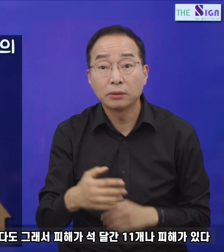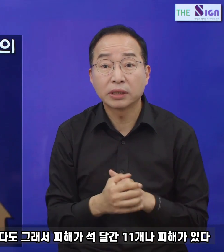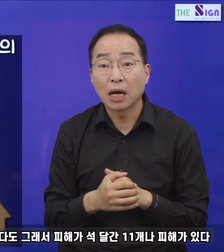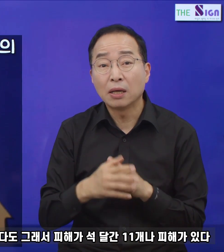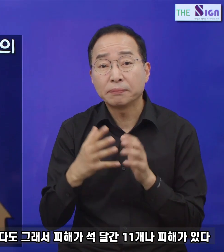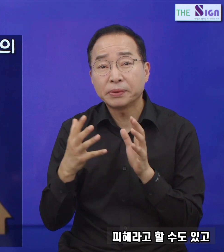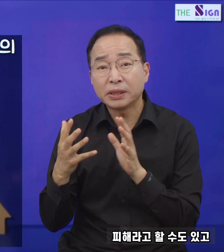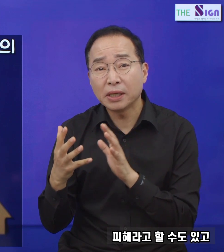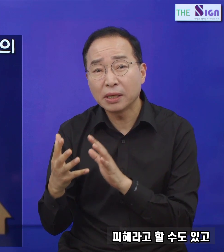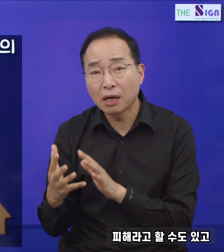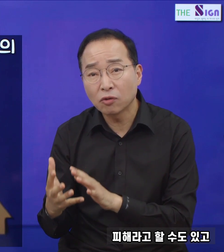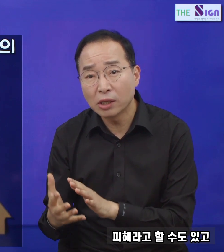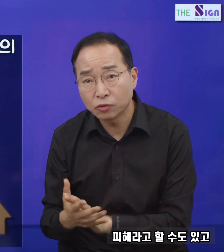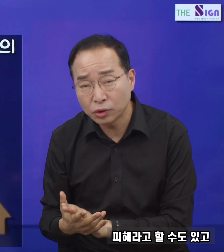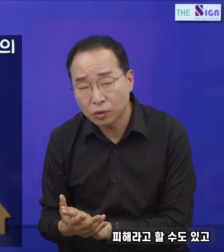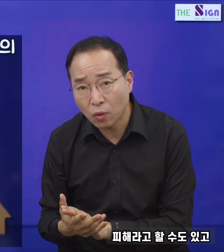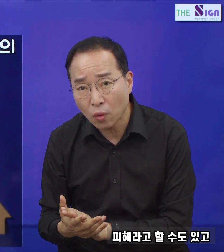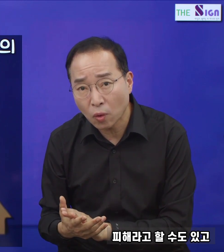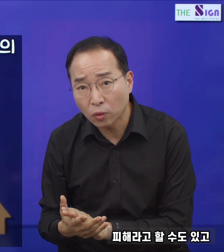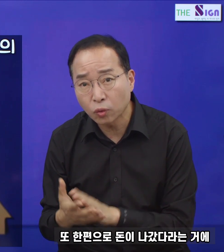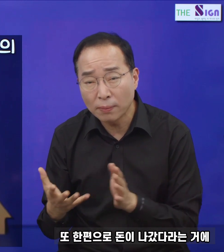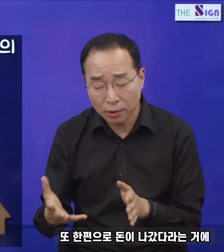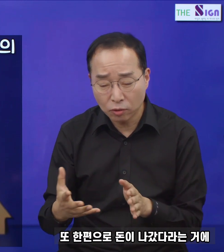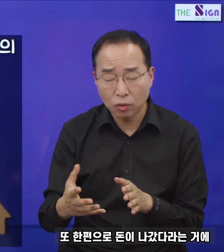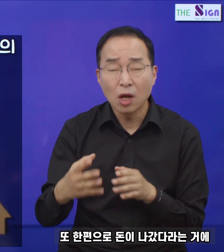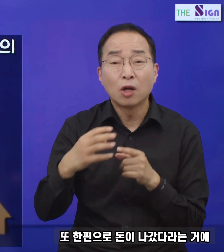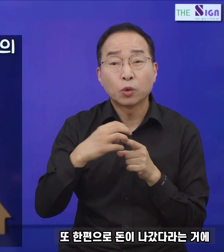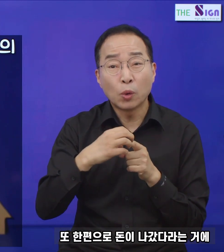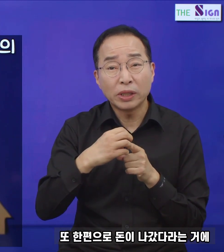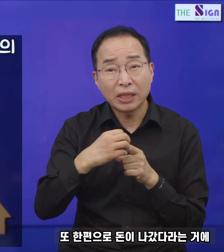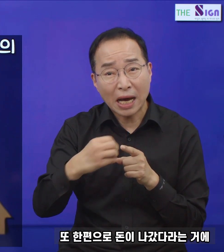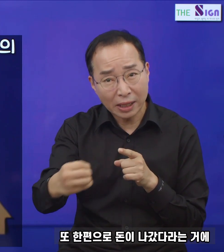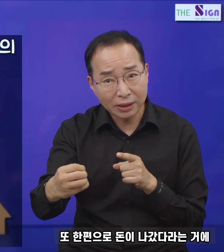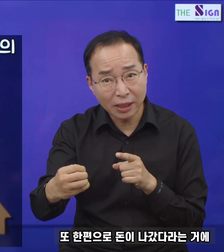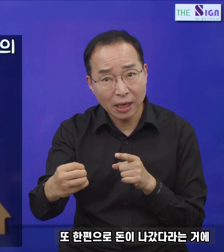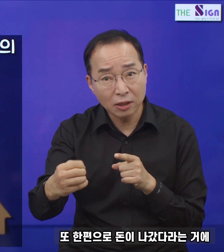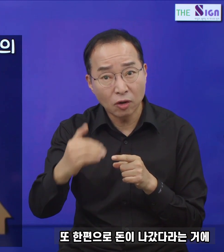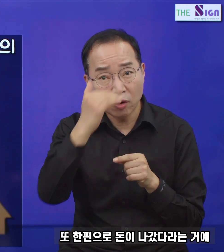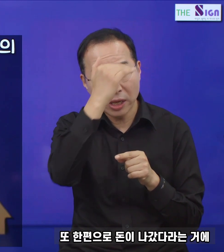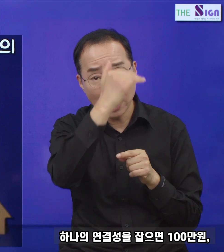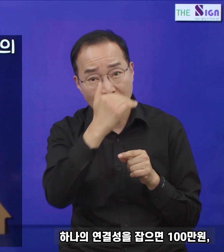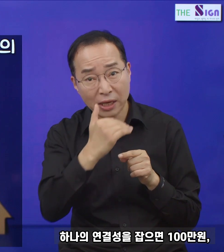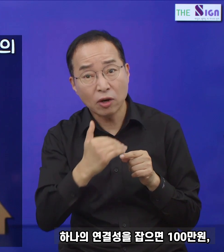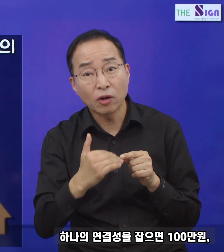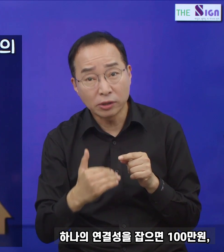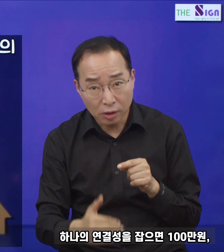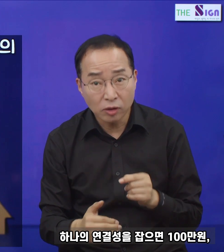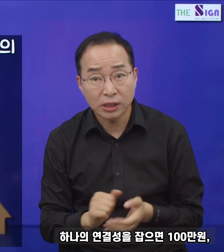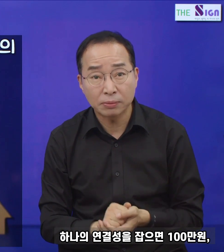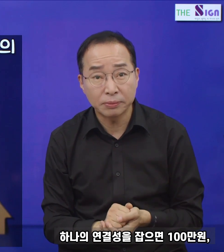자, 피해라고 할 수도 있고 또 한편으로 돈이 나갔다라는 거에 하나의 연결성을